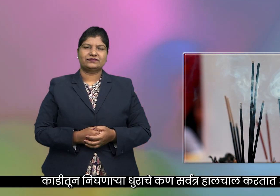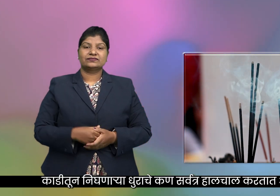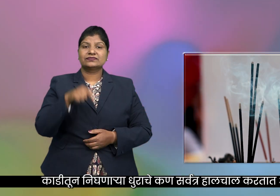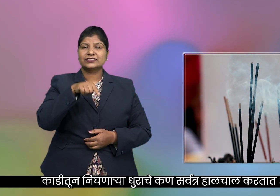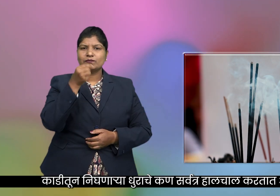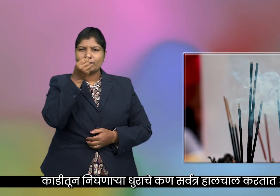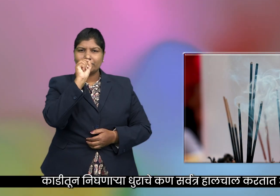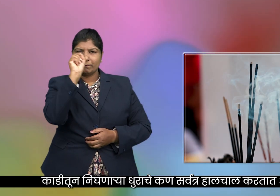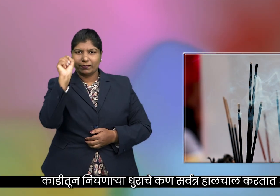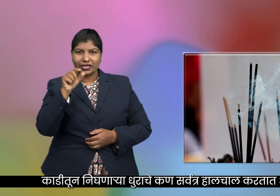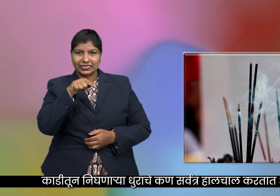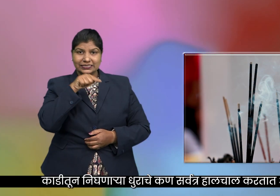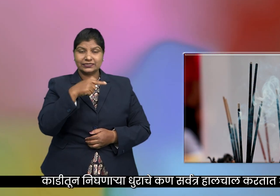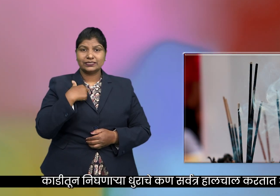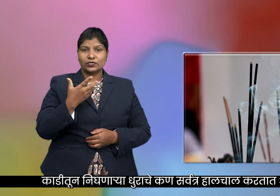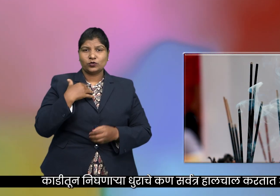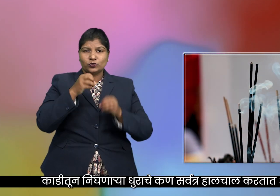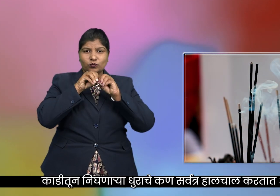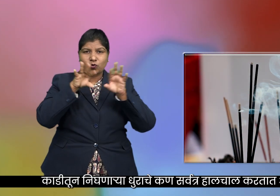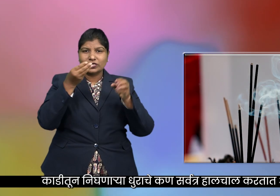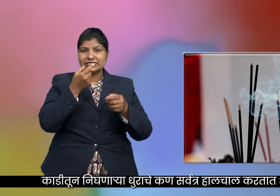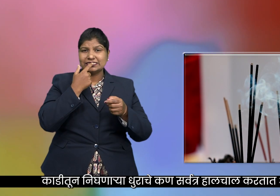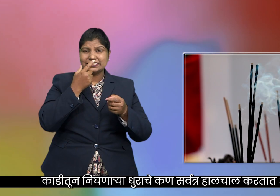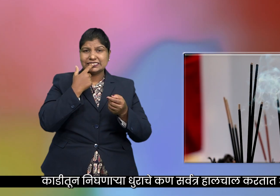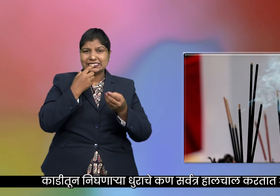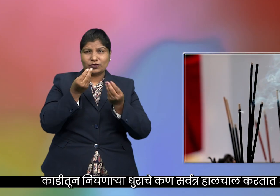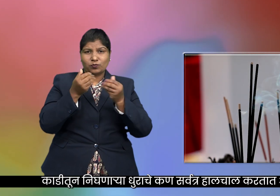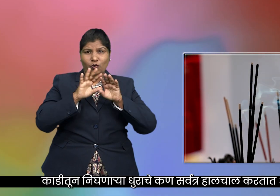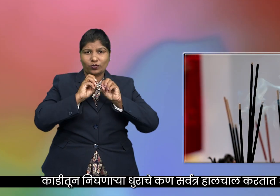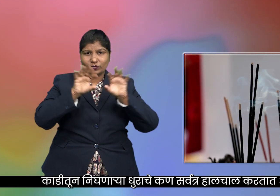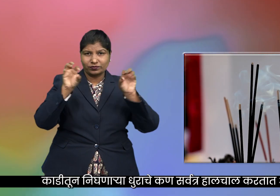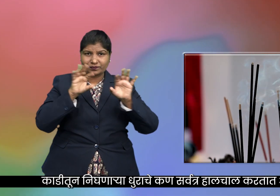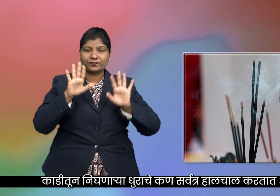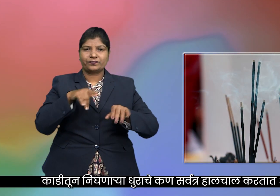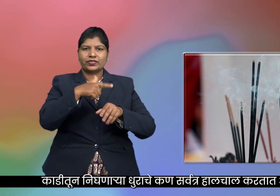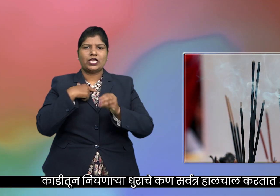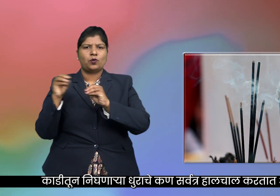काडीतून निघालणाऱ्या धुराचे कण सर्वत्र हालचाल करतात आणि पसरतात.